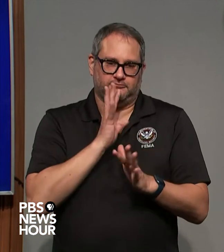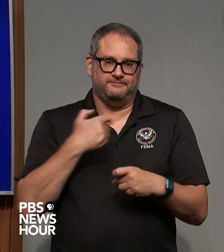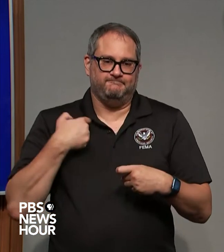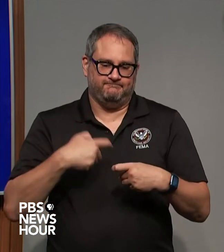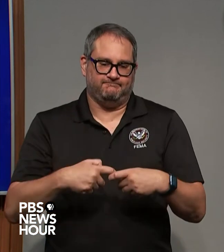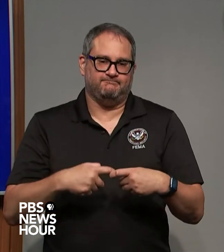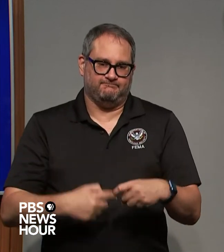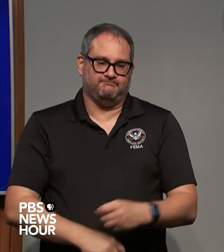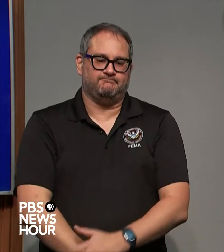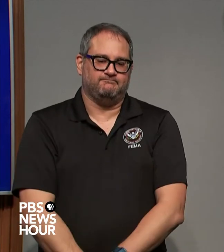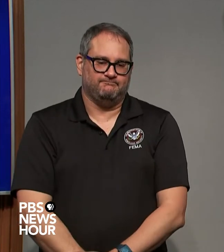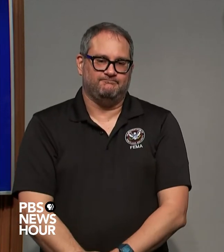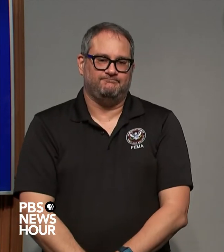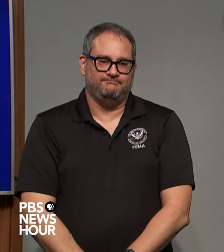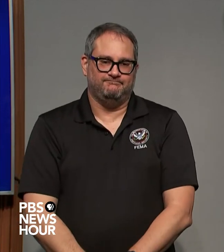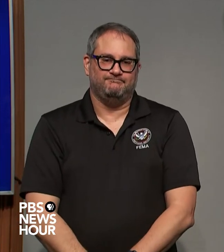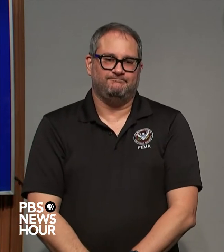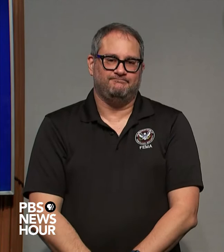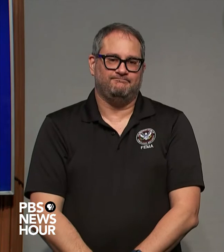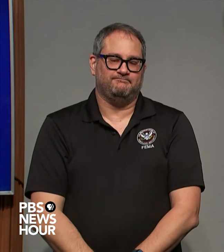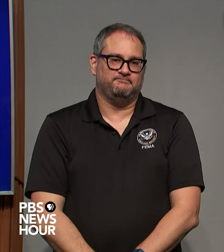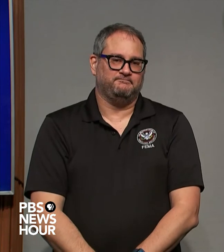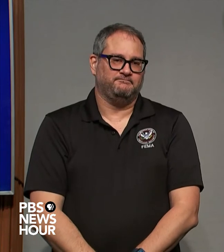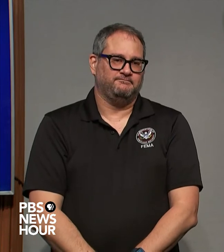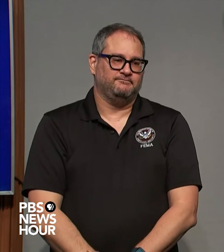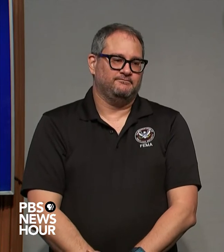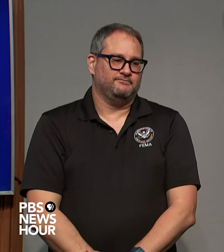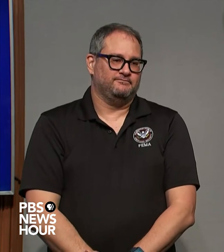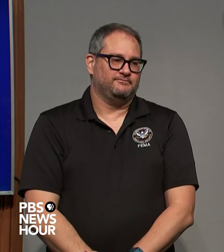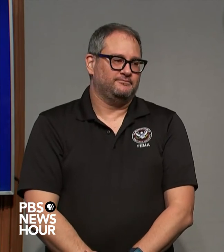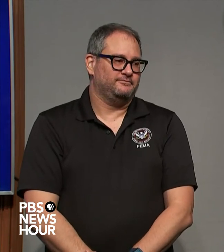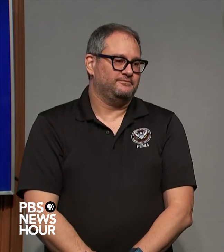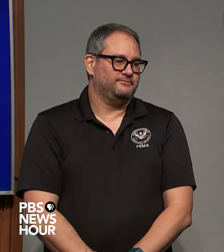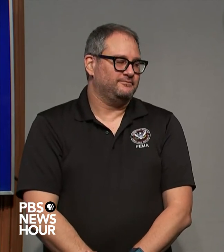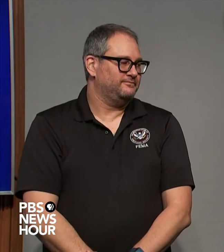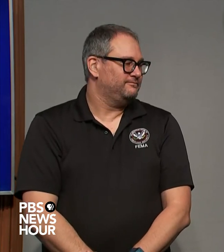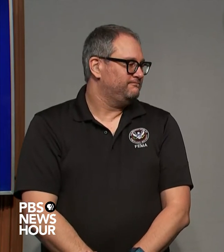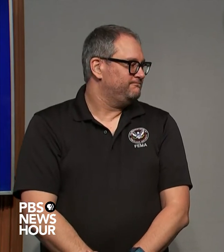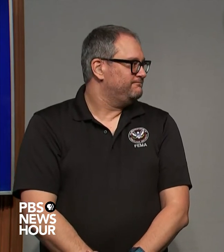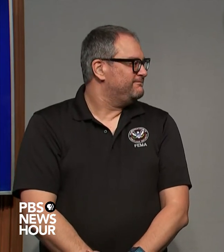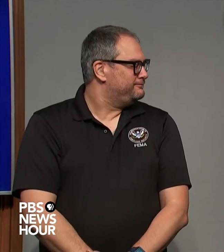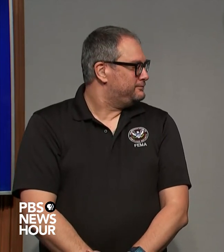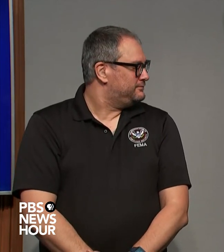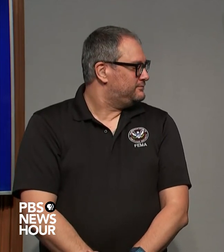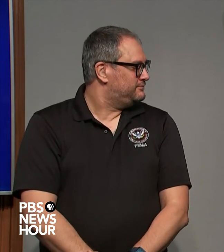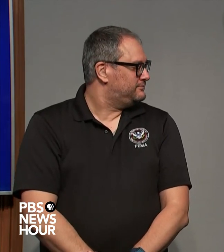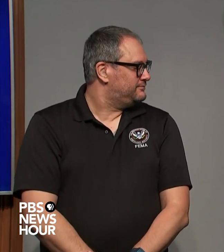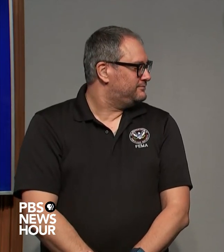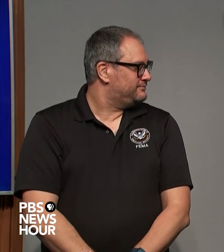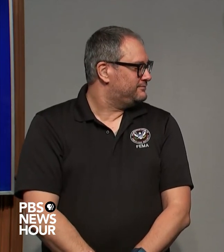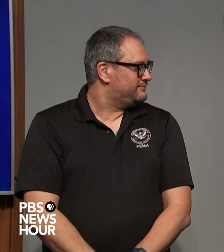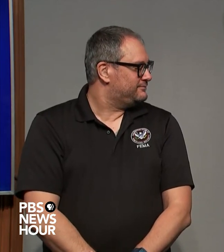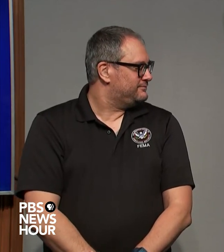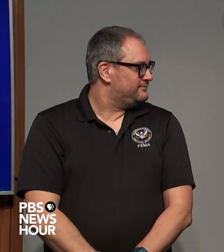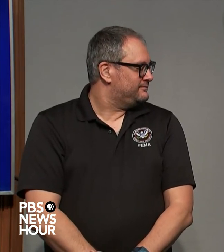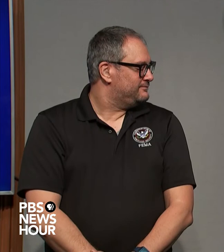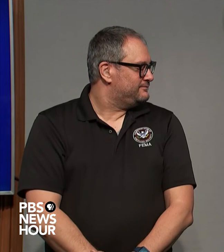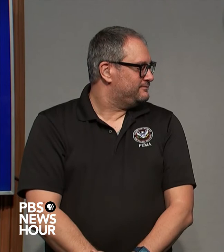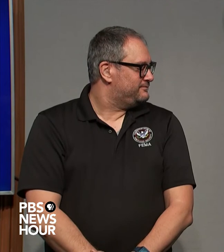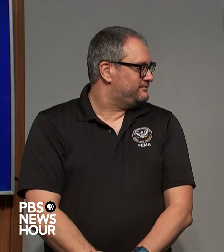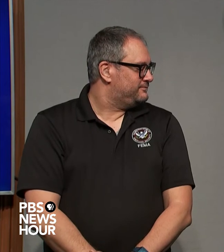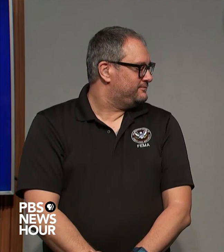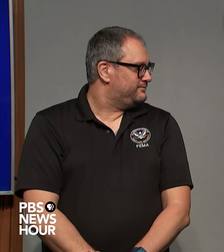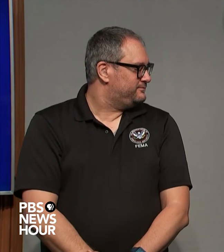en los lugares correctos para responder a esta tormenta y también para satisfacer las necesidades de las personas